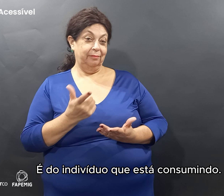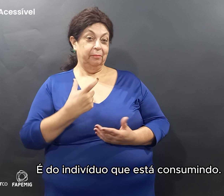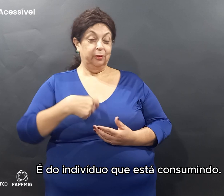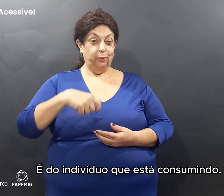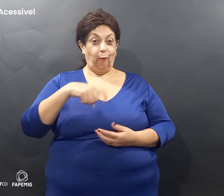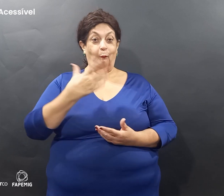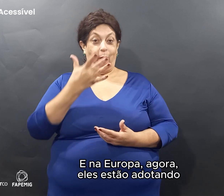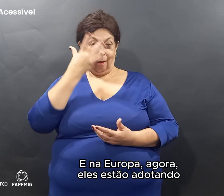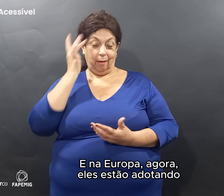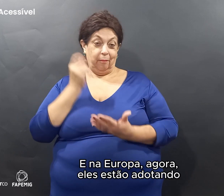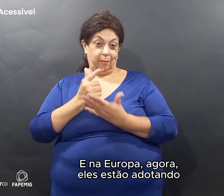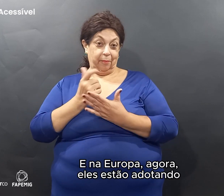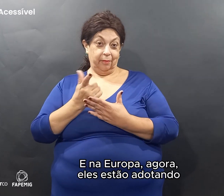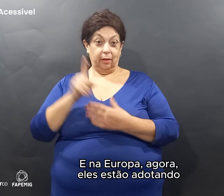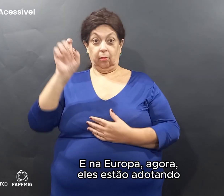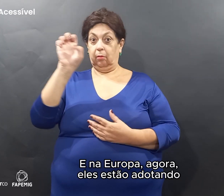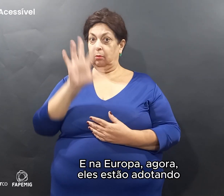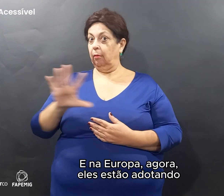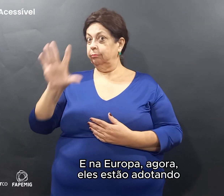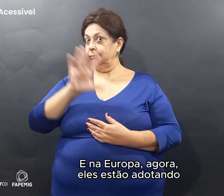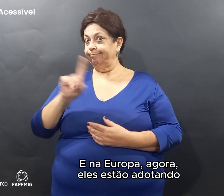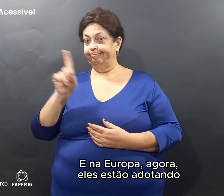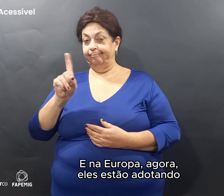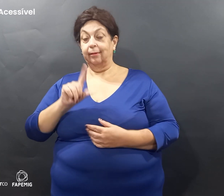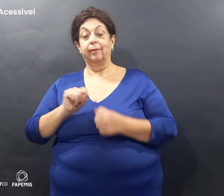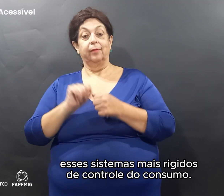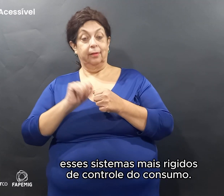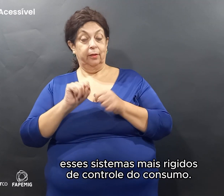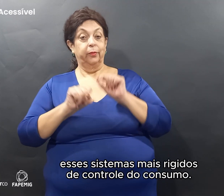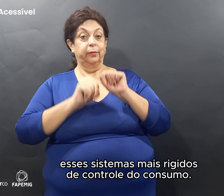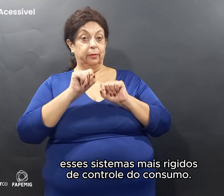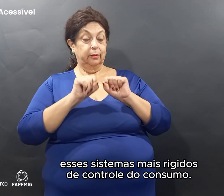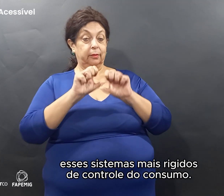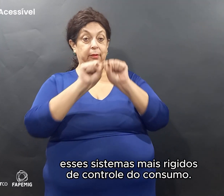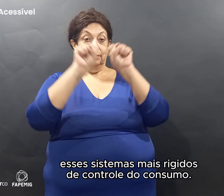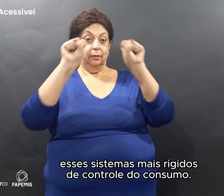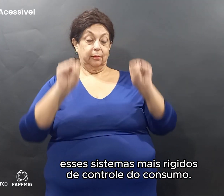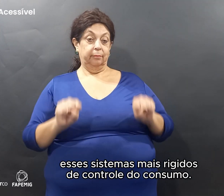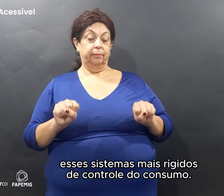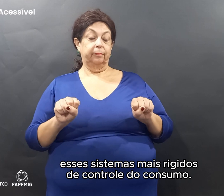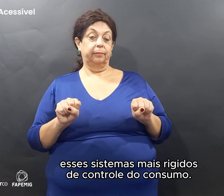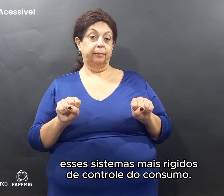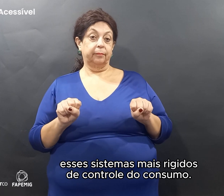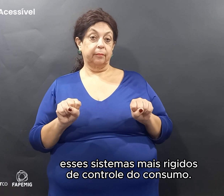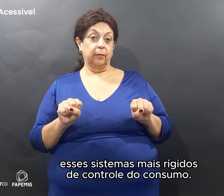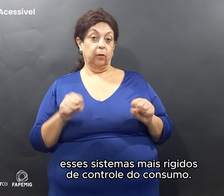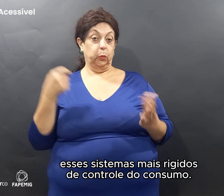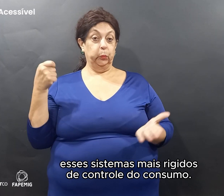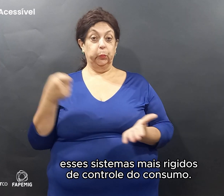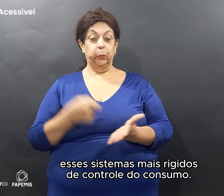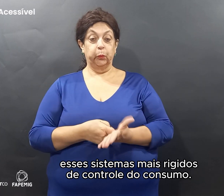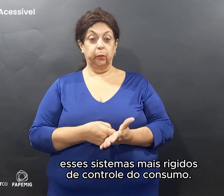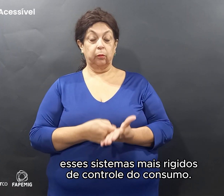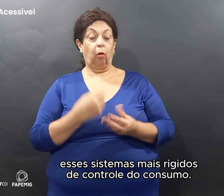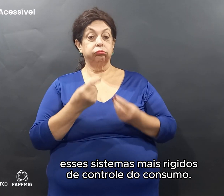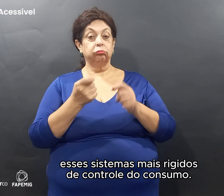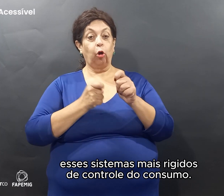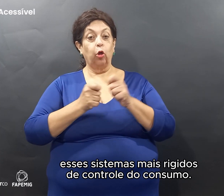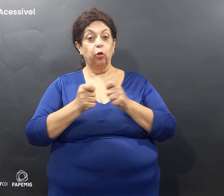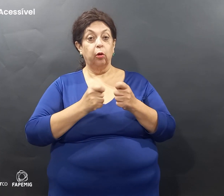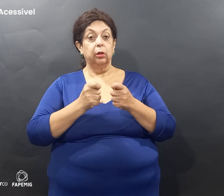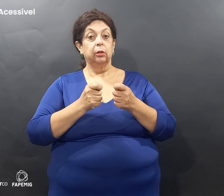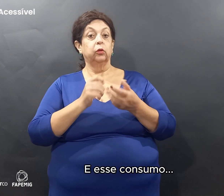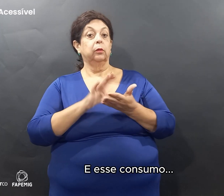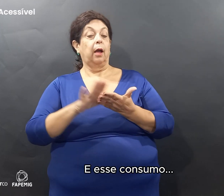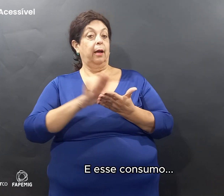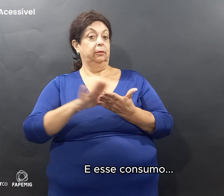que está consumindo. E na Europa agora, eles estão adotando esses sistemas mais rígidos de controle do